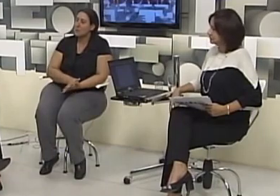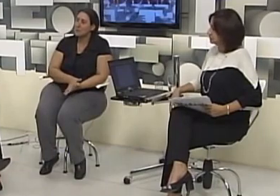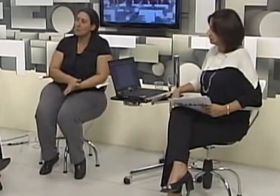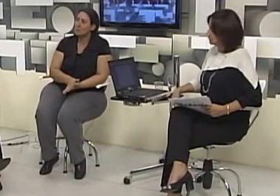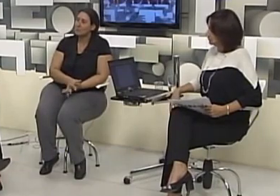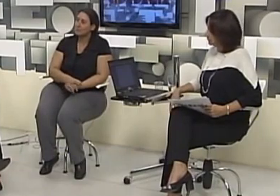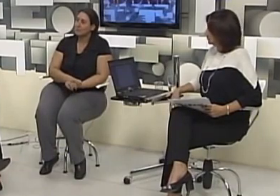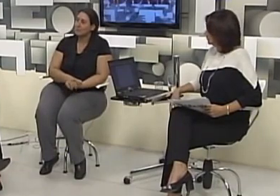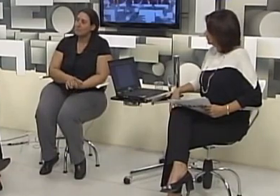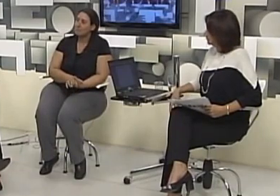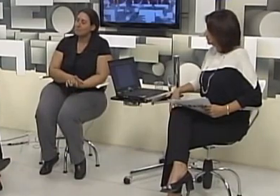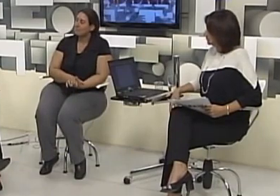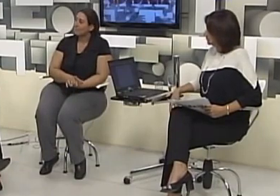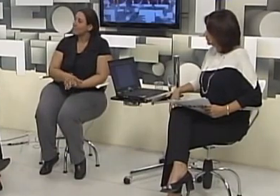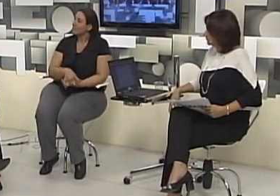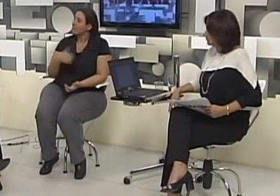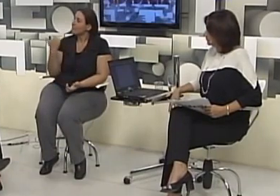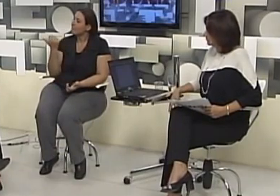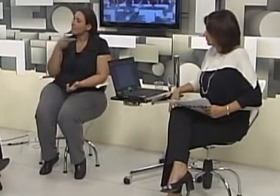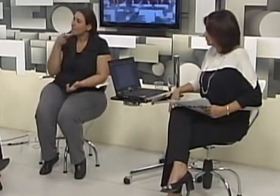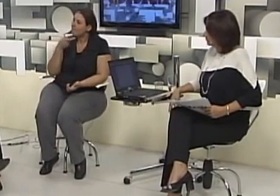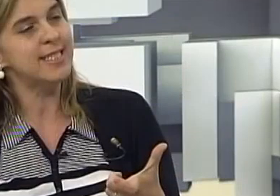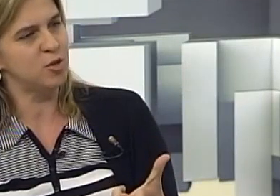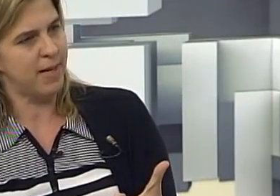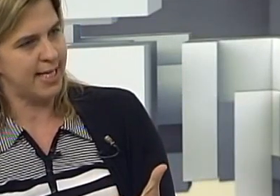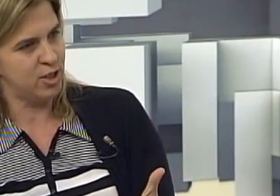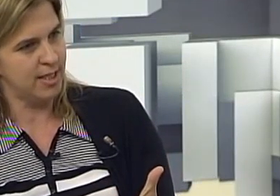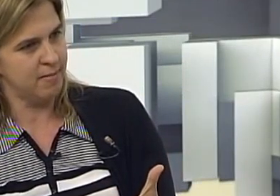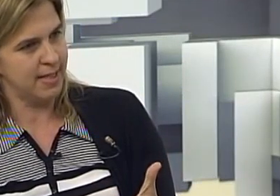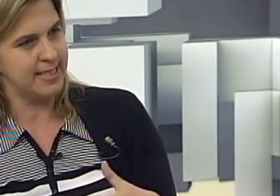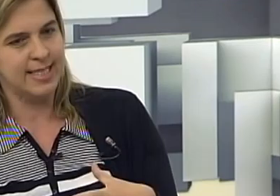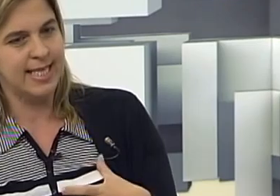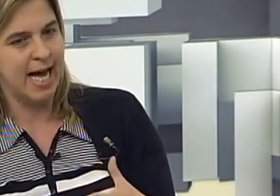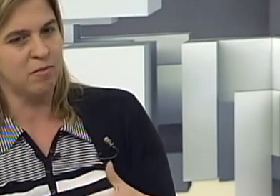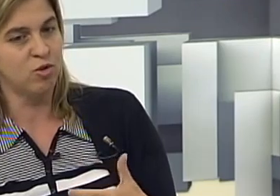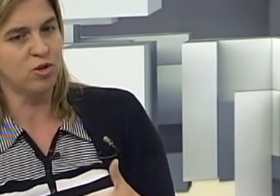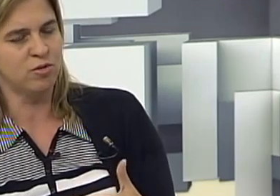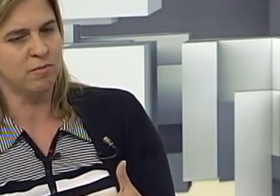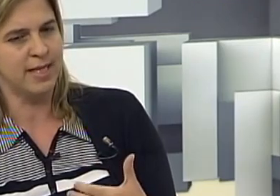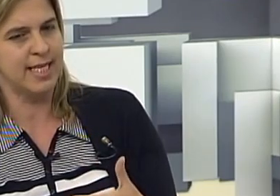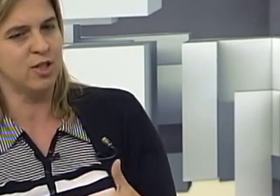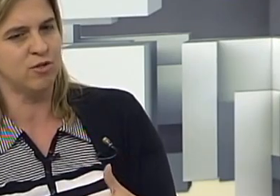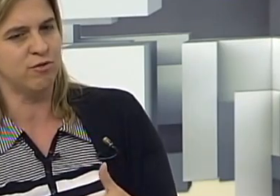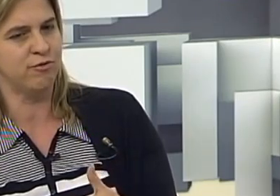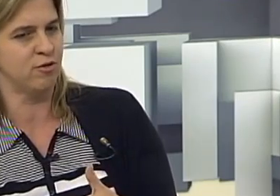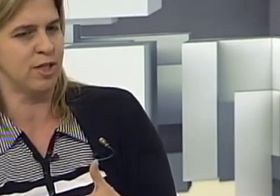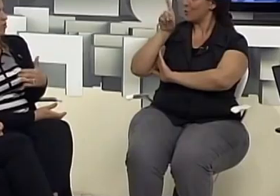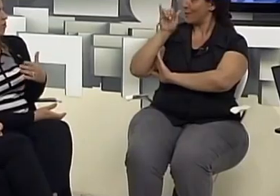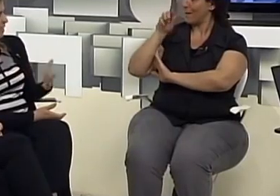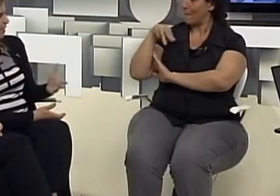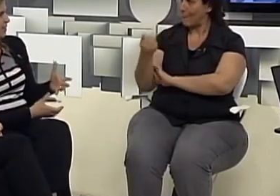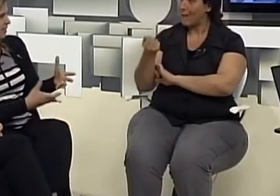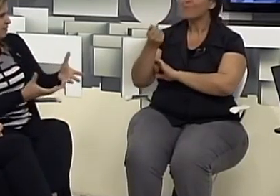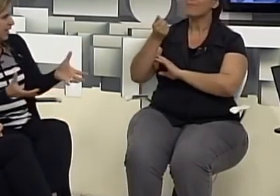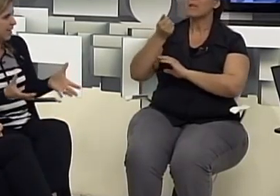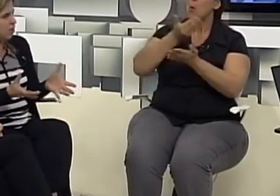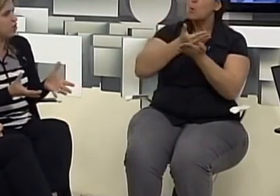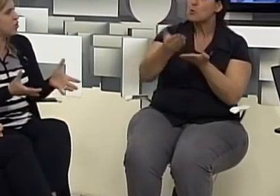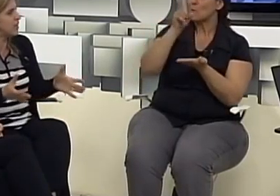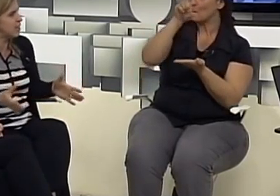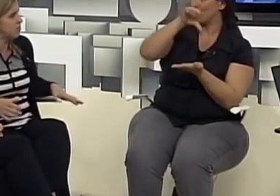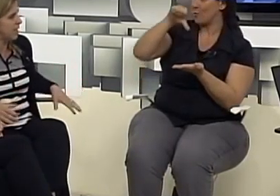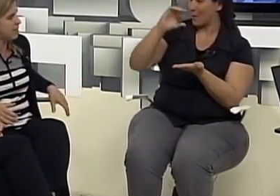isso mesmo. Porque esta mudança de paradigma que se dá muito presente nos anos 90, né,